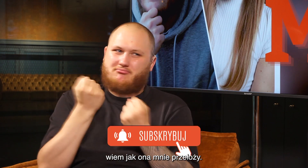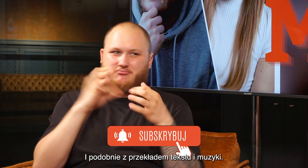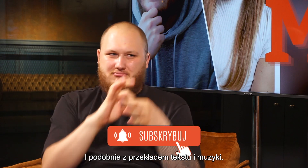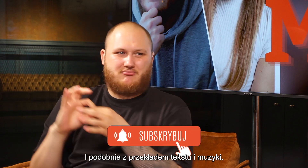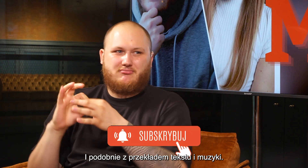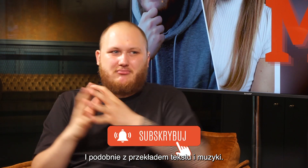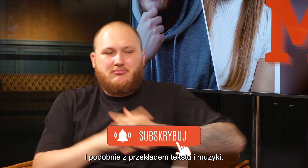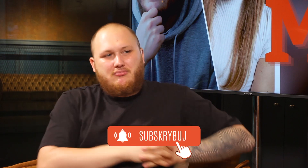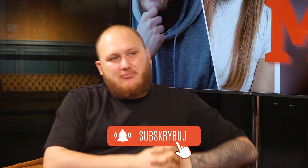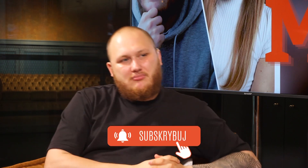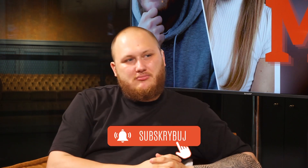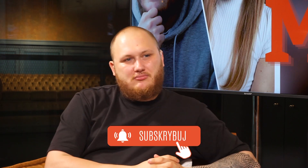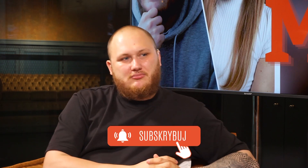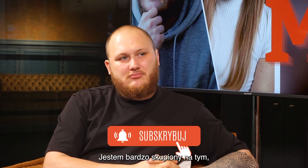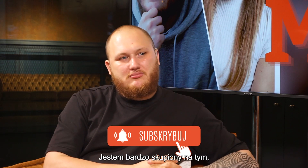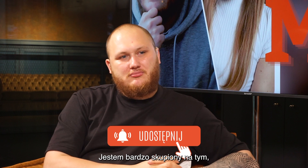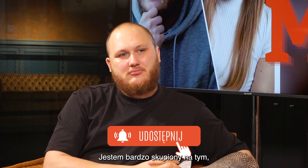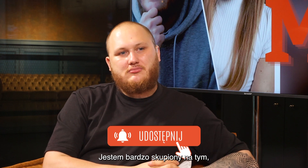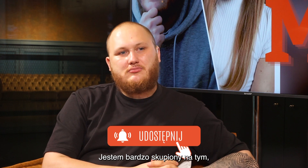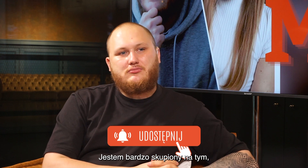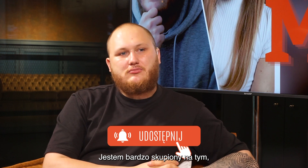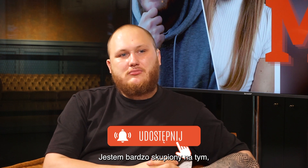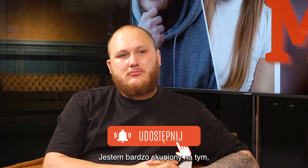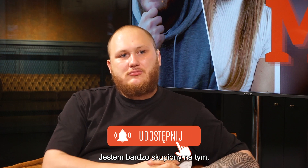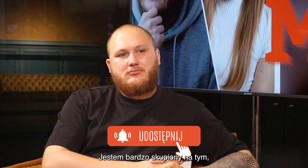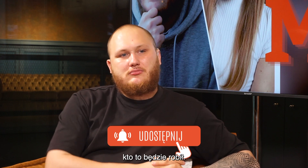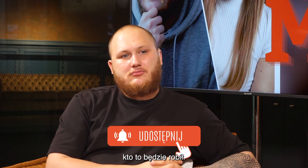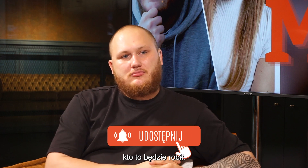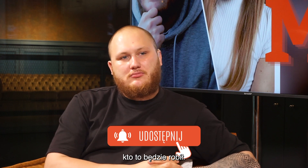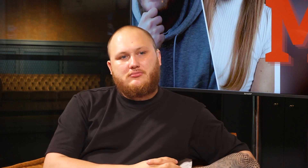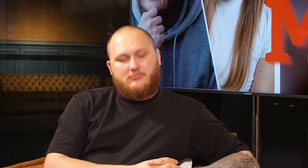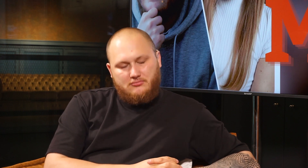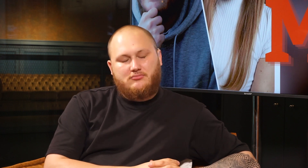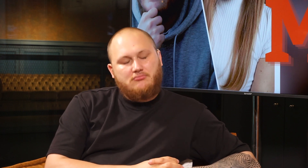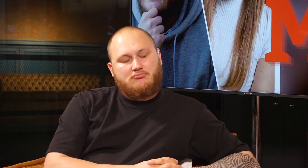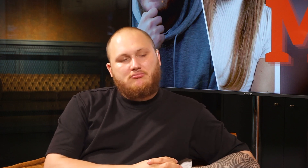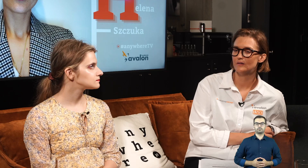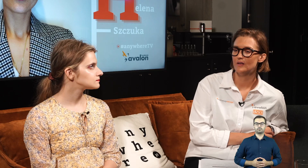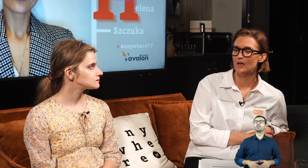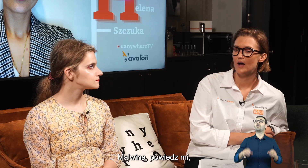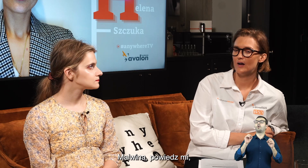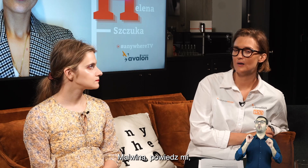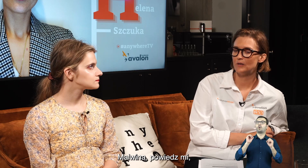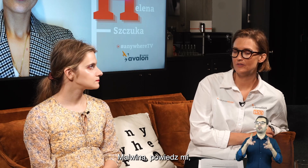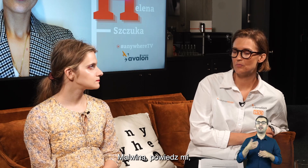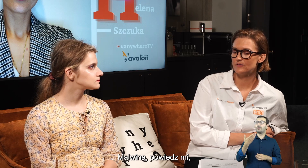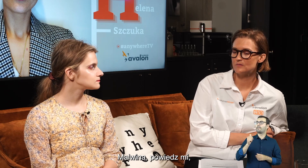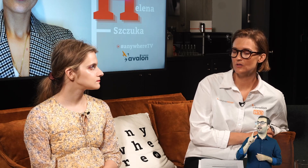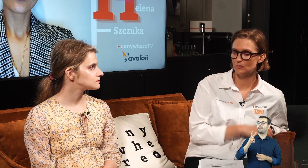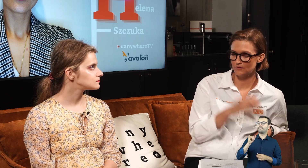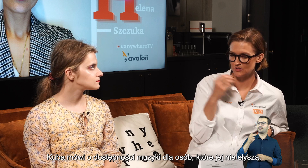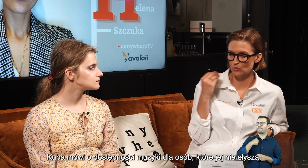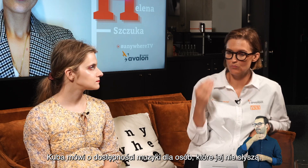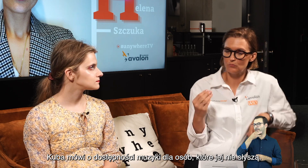przełoży. I podobnie z przykładem tekstu i muzyki. Jest to bardzo skupione na tym, kto to będzie robił. Okej. Okay. A Malwina, powiedz